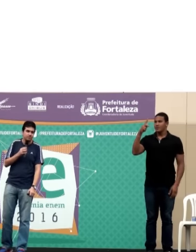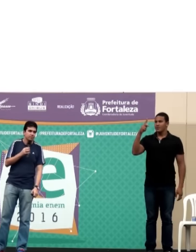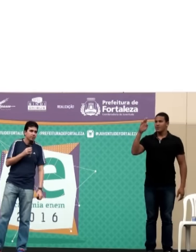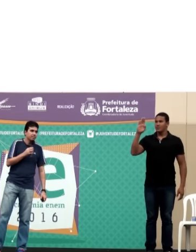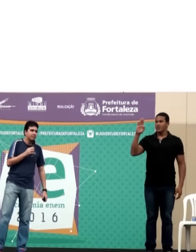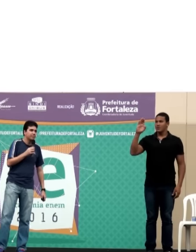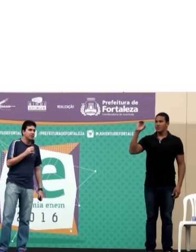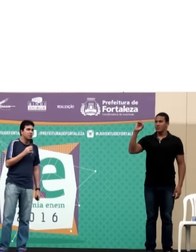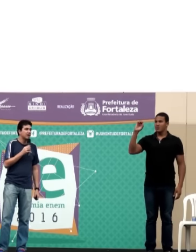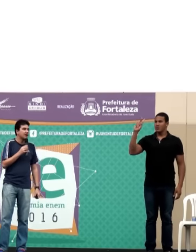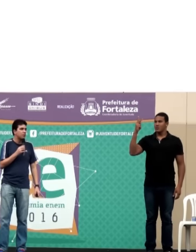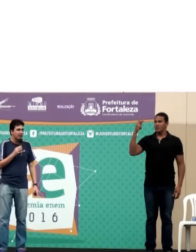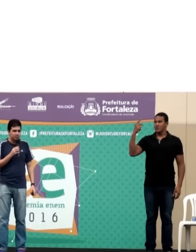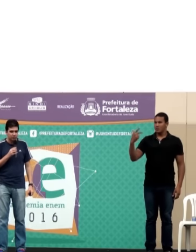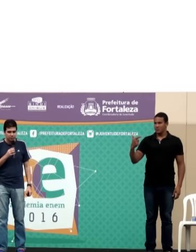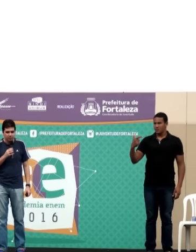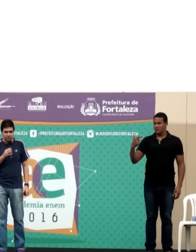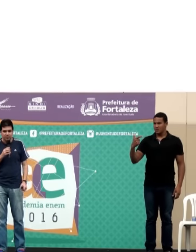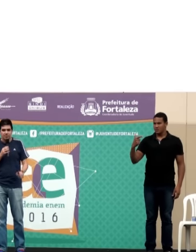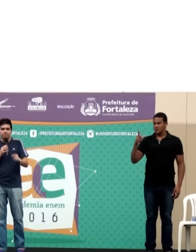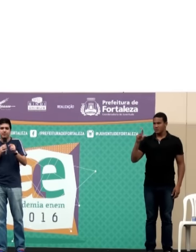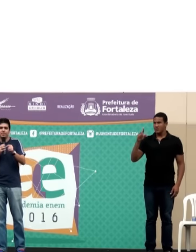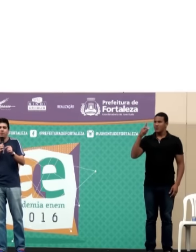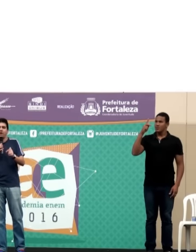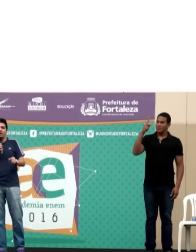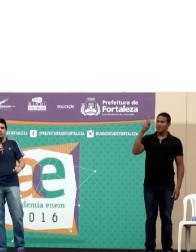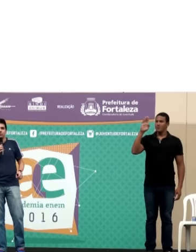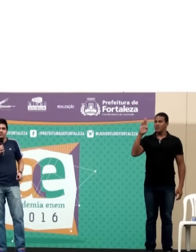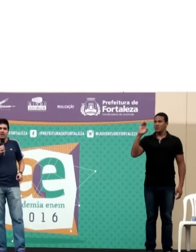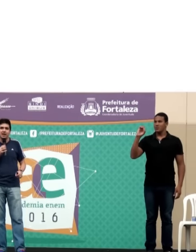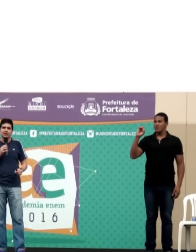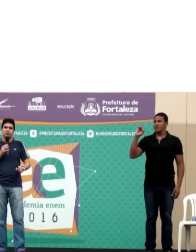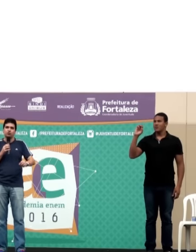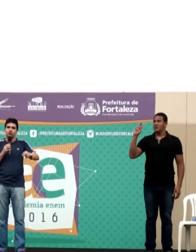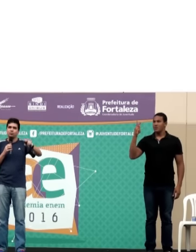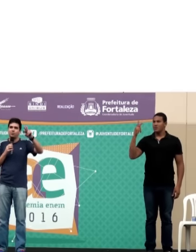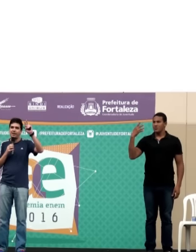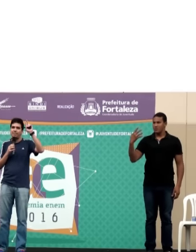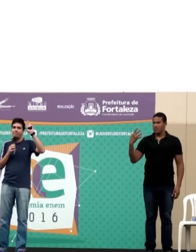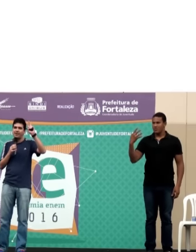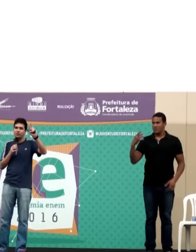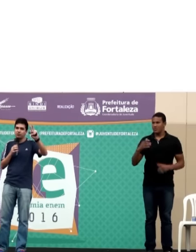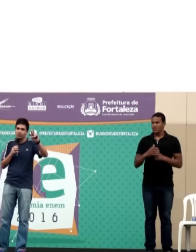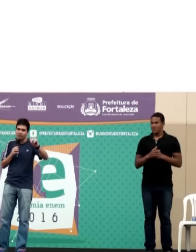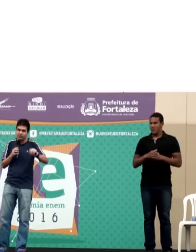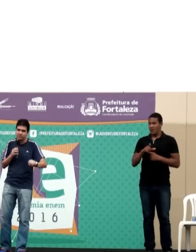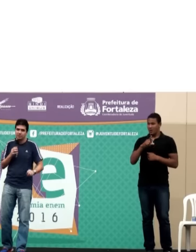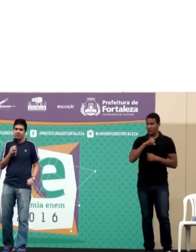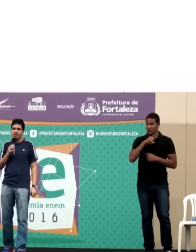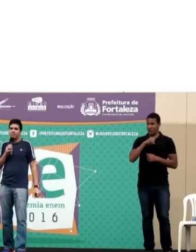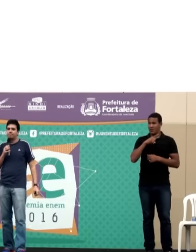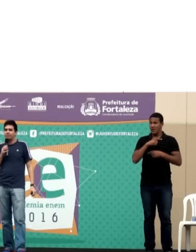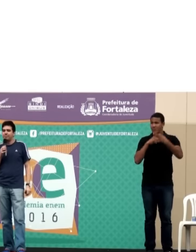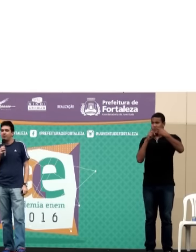PbOH2, PbOH4. PbOH2, a carga do chumbo é mais